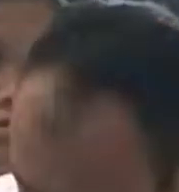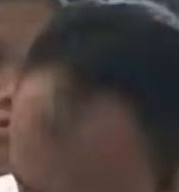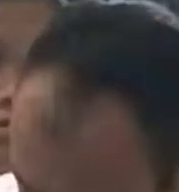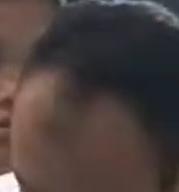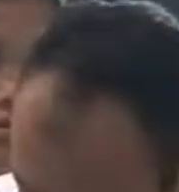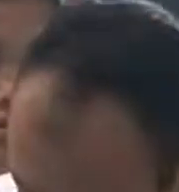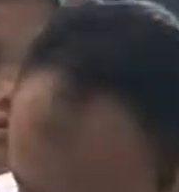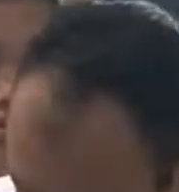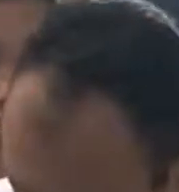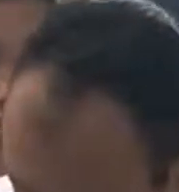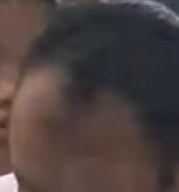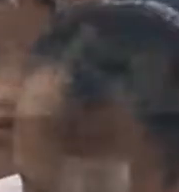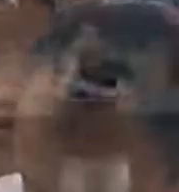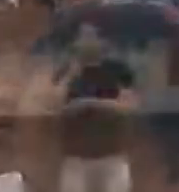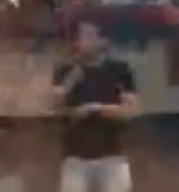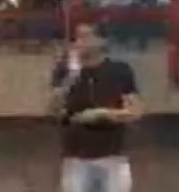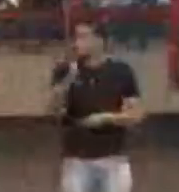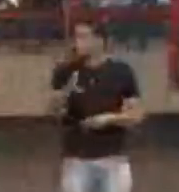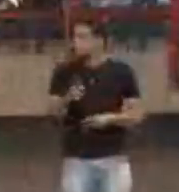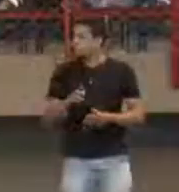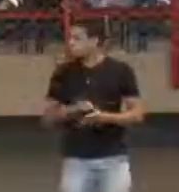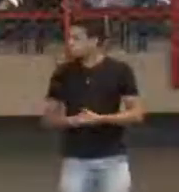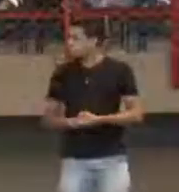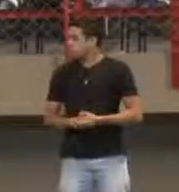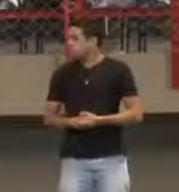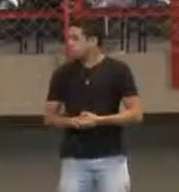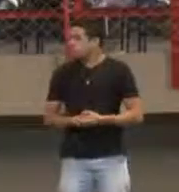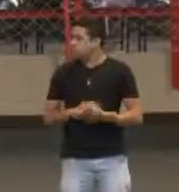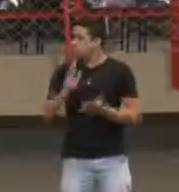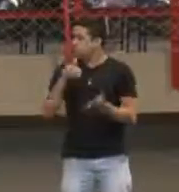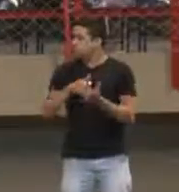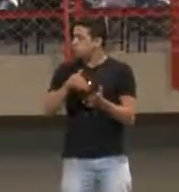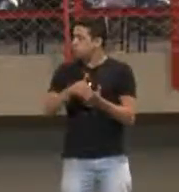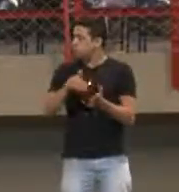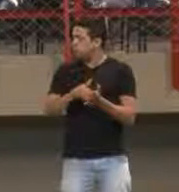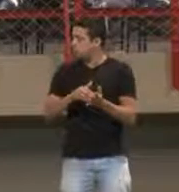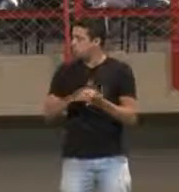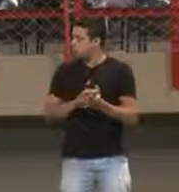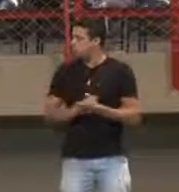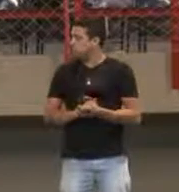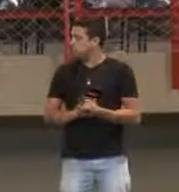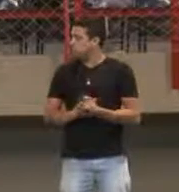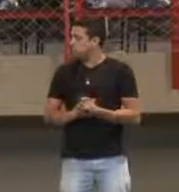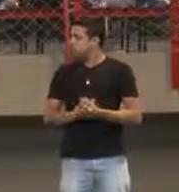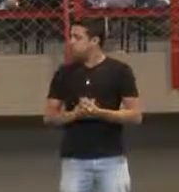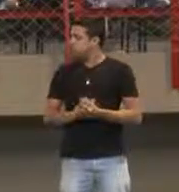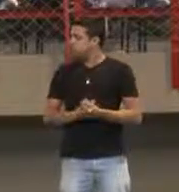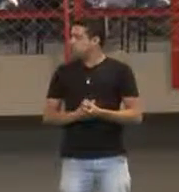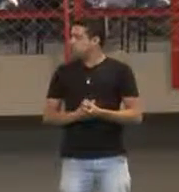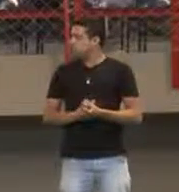Isso aqui já. E isso daqui, acho que é a última para a gente ir para as questões.